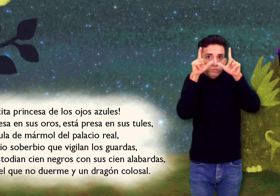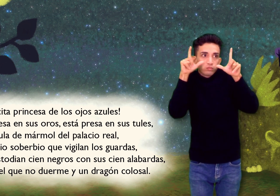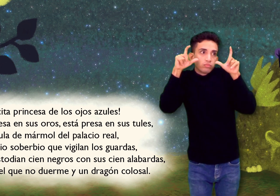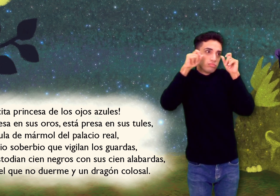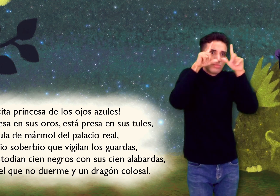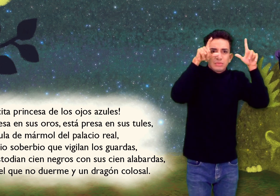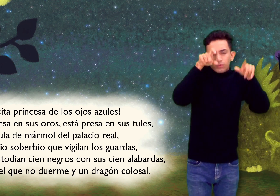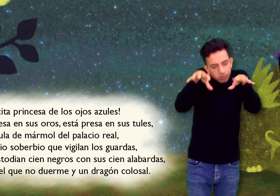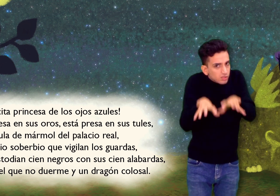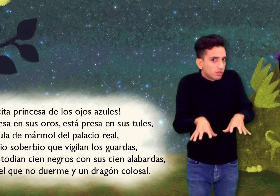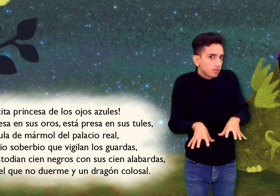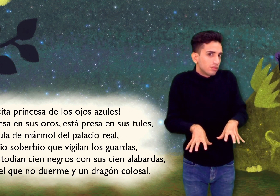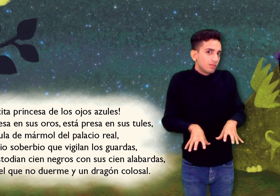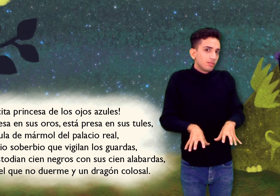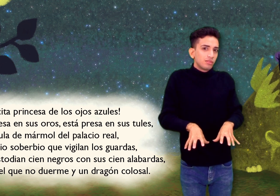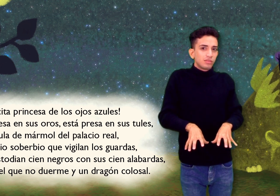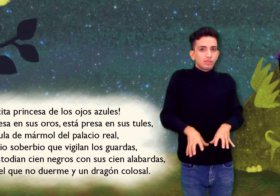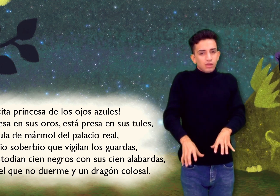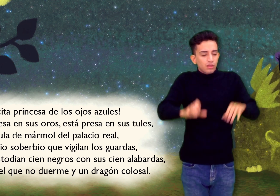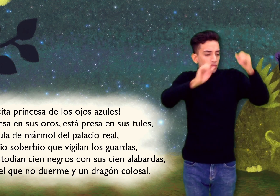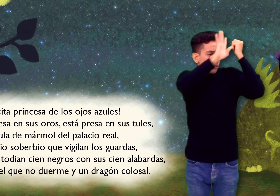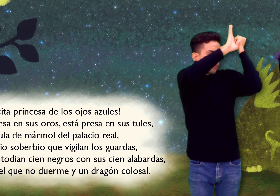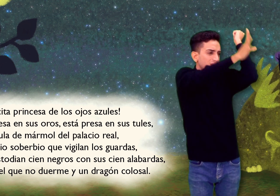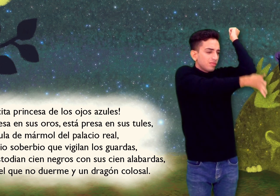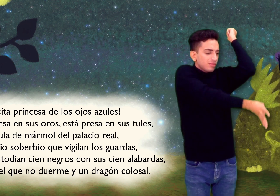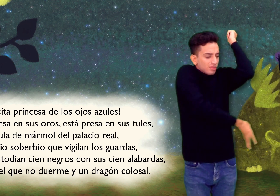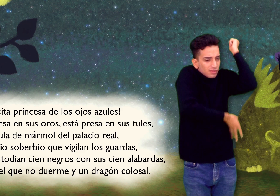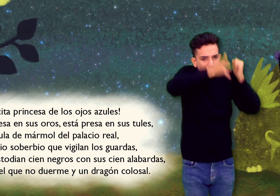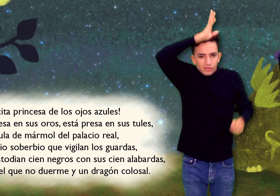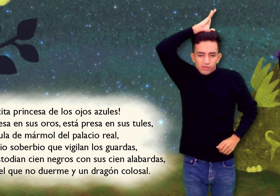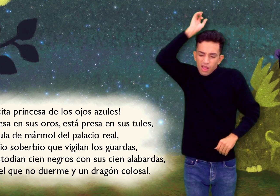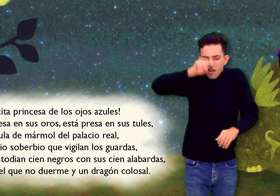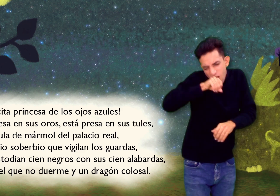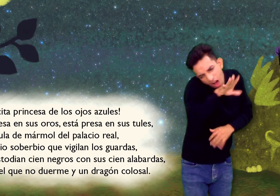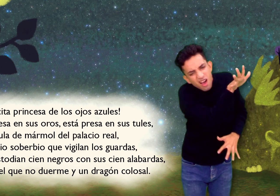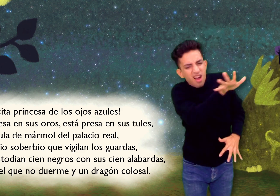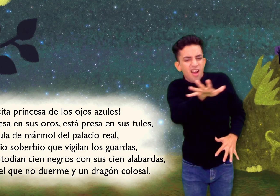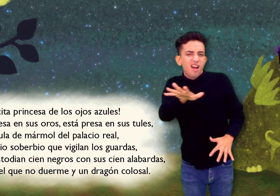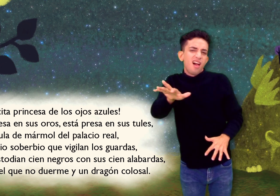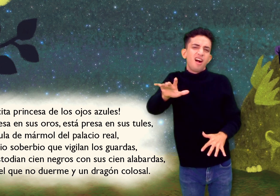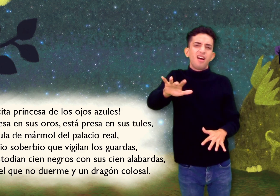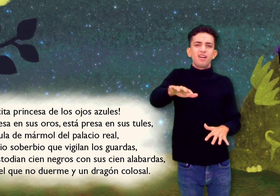sus 100 alabardas, un lebrel que no duerme y un dragón colosal.